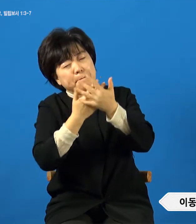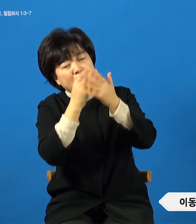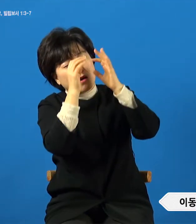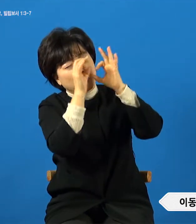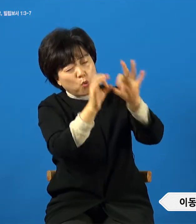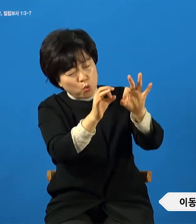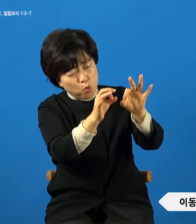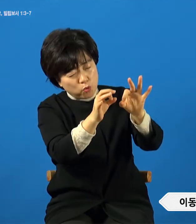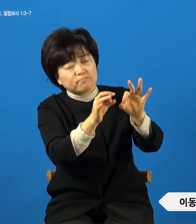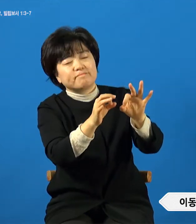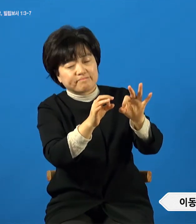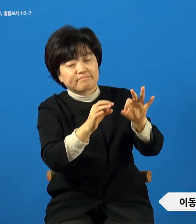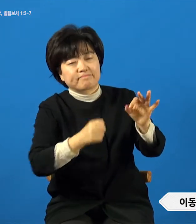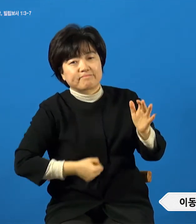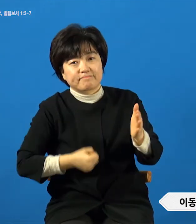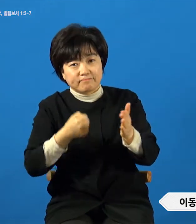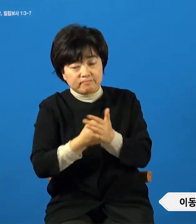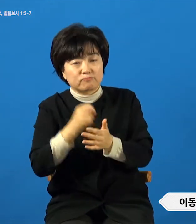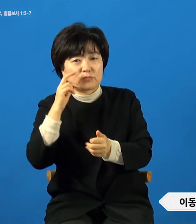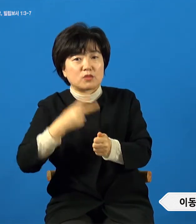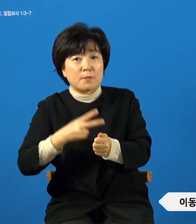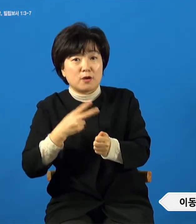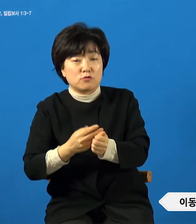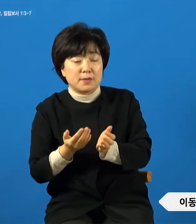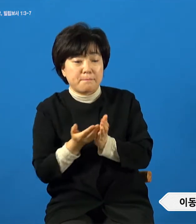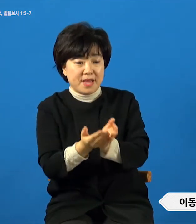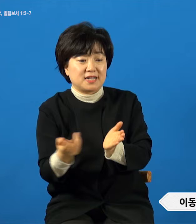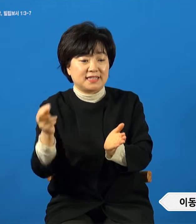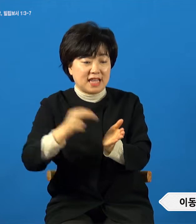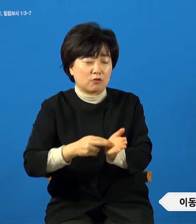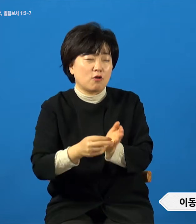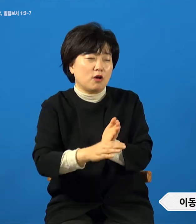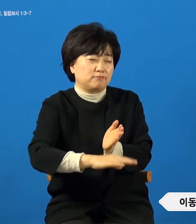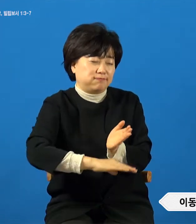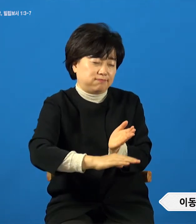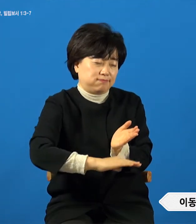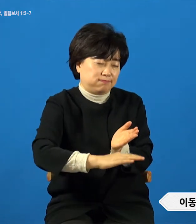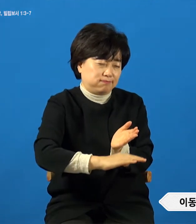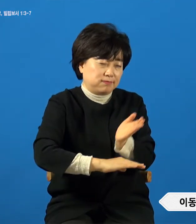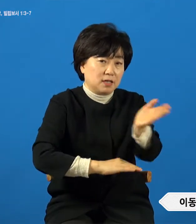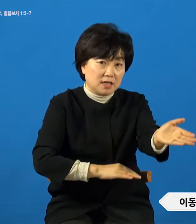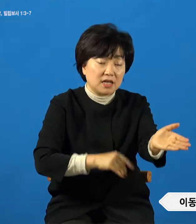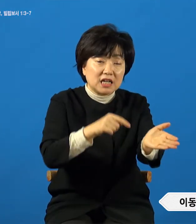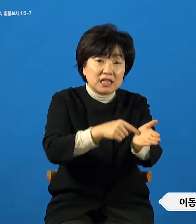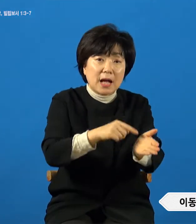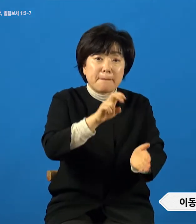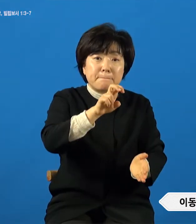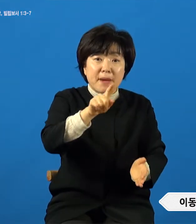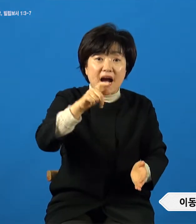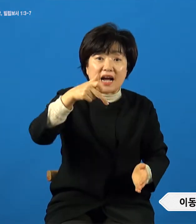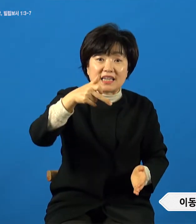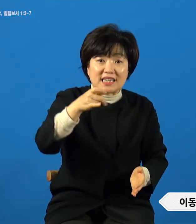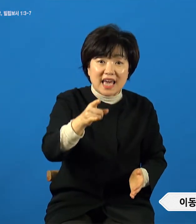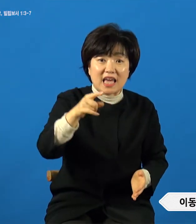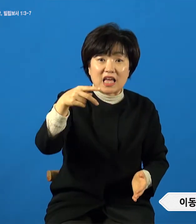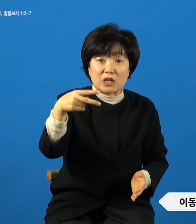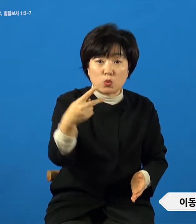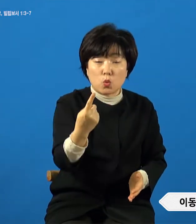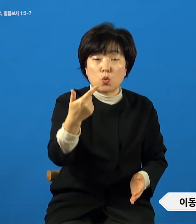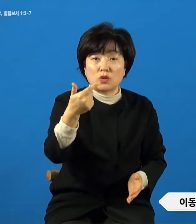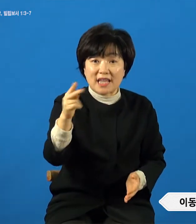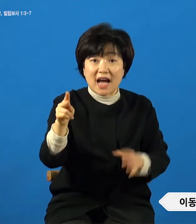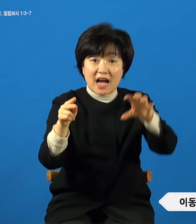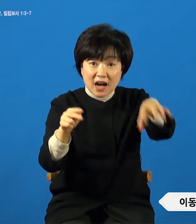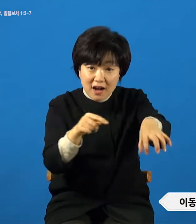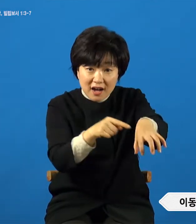배를 타고 도착한 마케도니아는 지금의 그리스예요. 도착한 항구 도시,